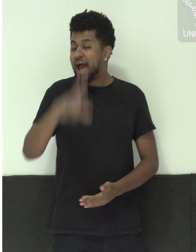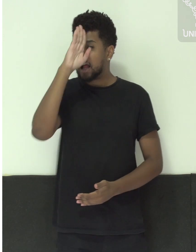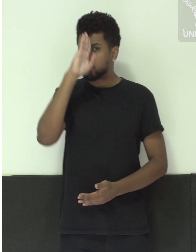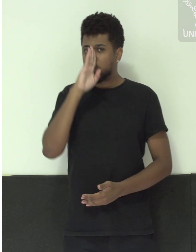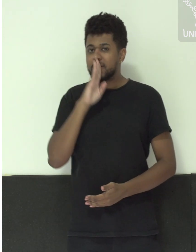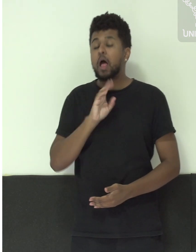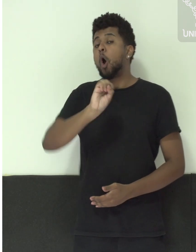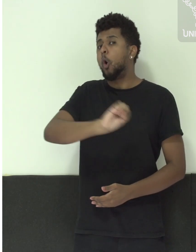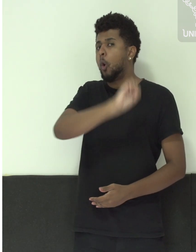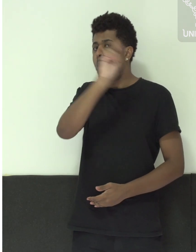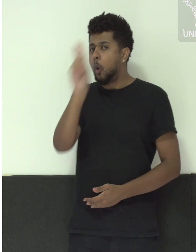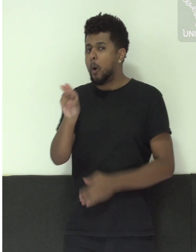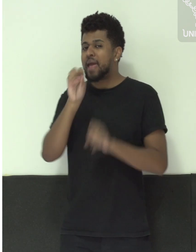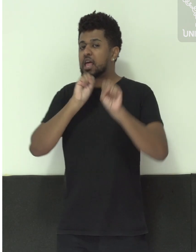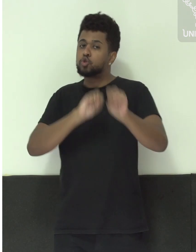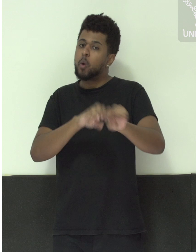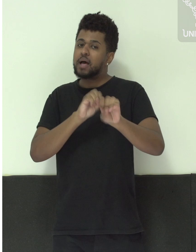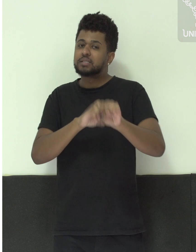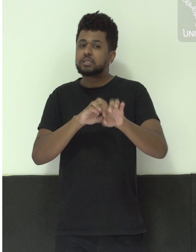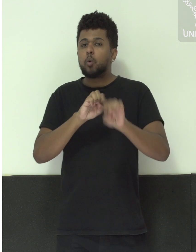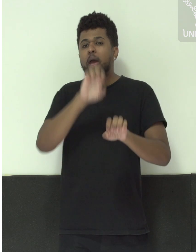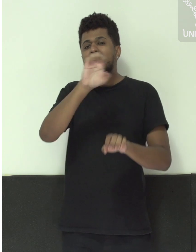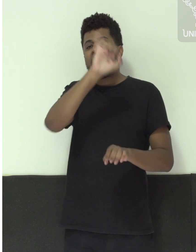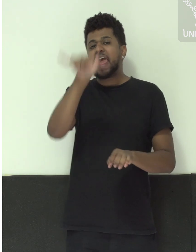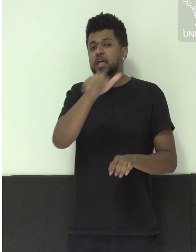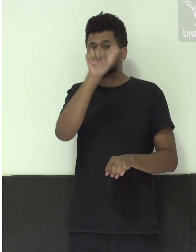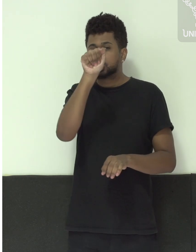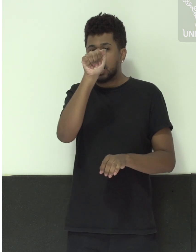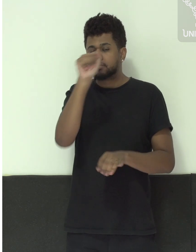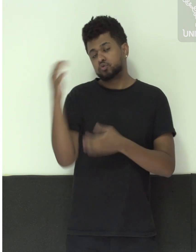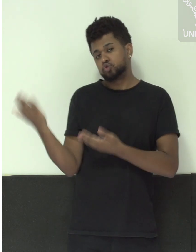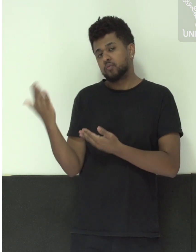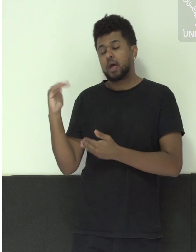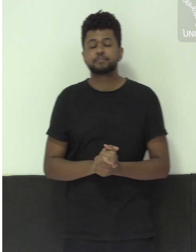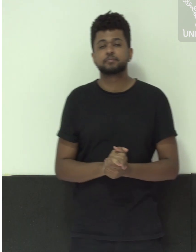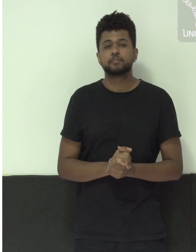no âmbito da modalidade Educação de Jovens e Adultos, ou